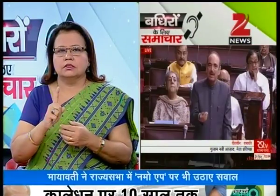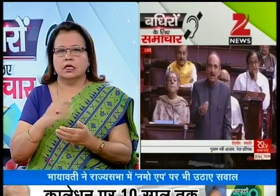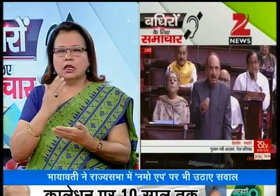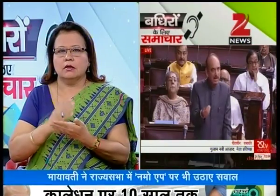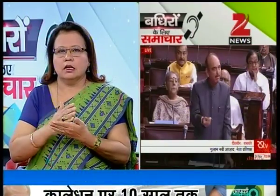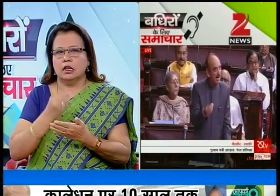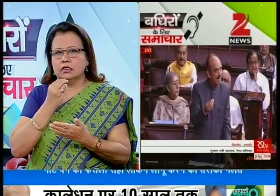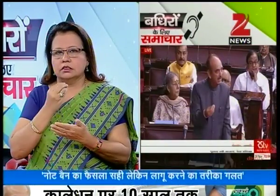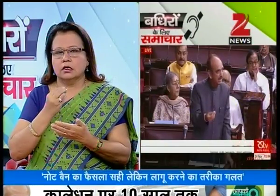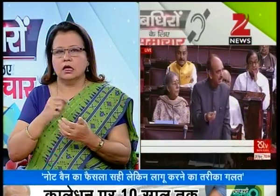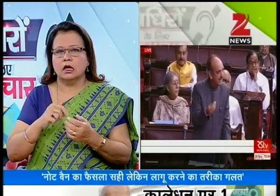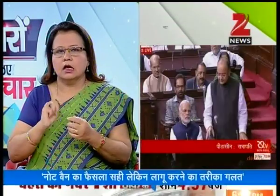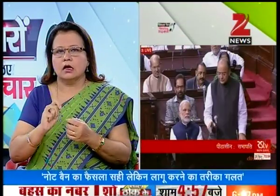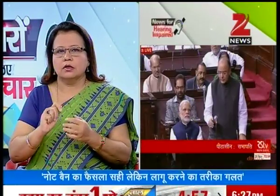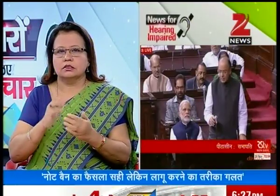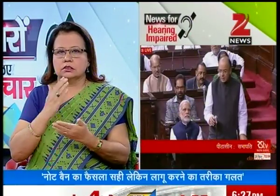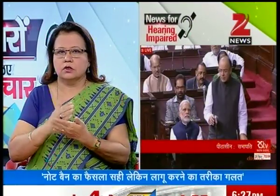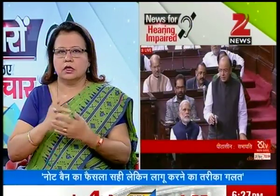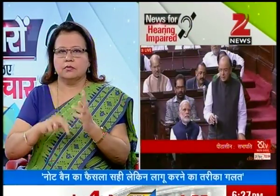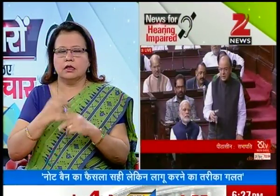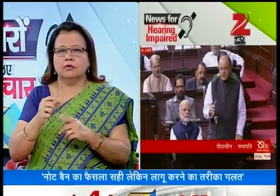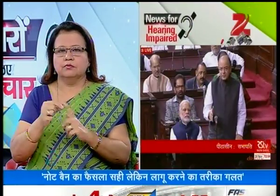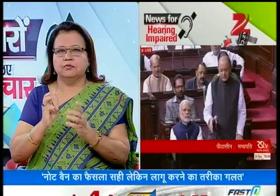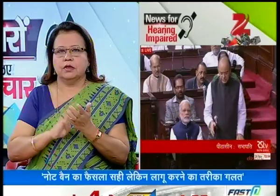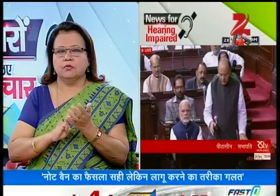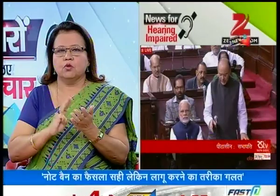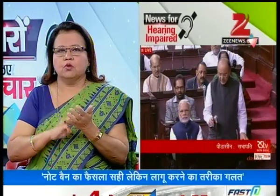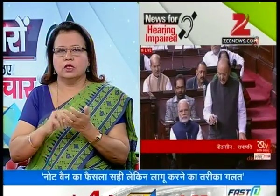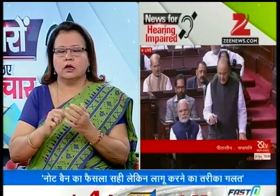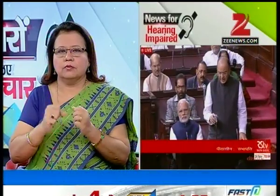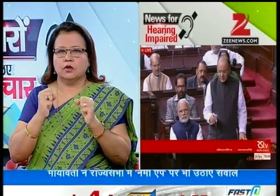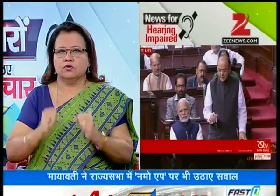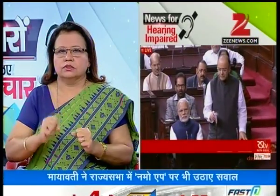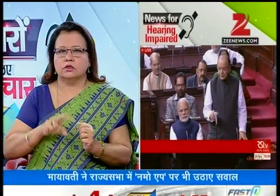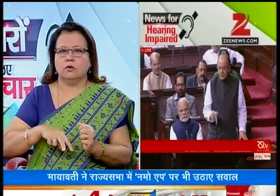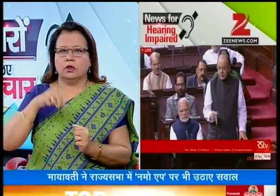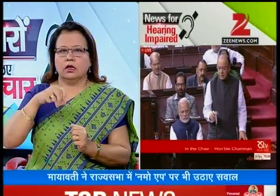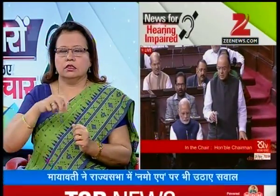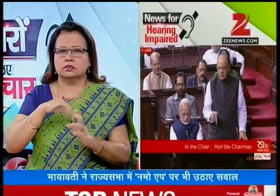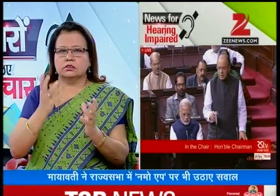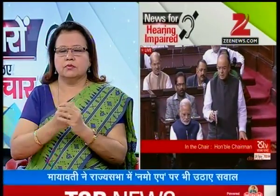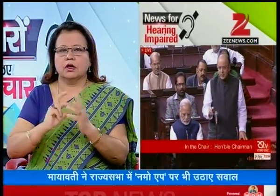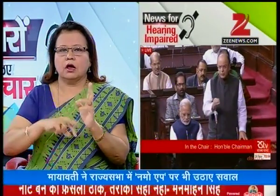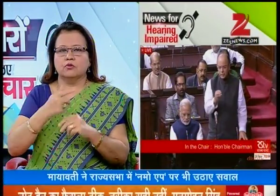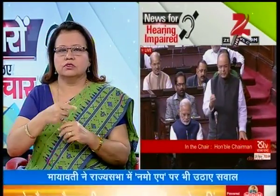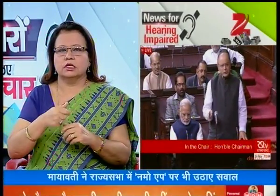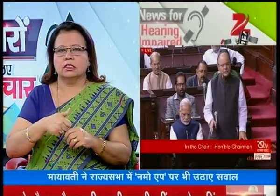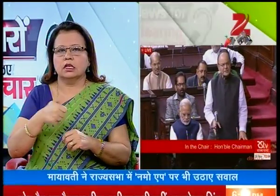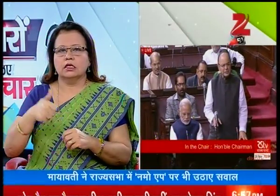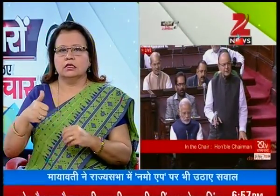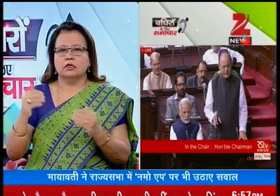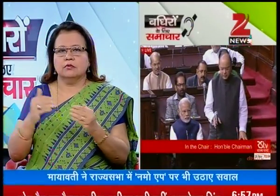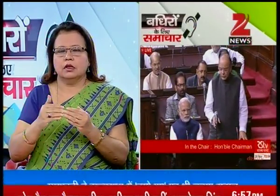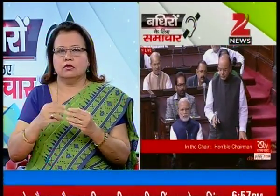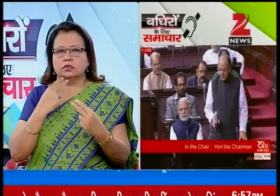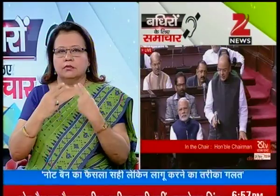1 बजे लंच ब्रेक हुआ कार्यवाही स्थगित होने के बाद पीएम मोदी अपनी कुर्सी से उठकर सभी विपक्षी दलों के नेताओं से